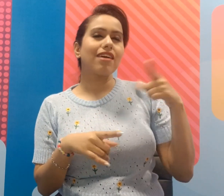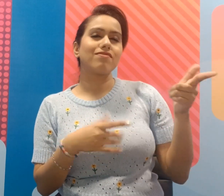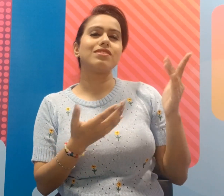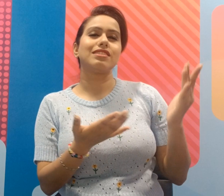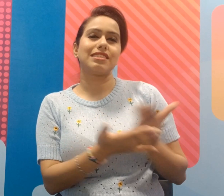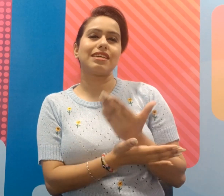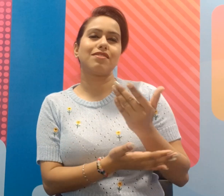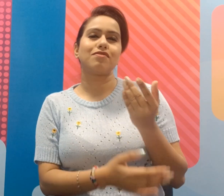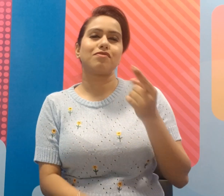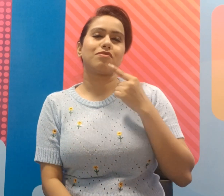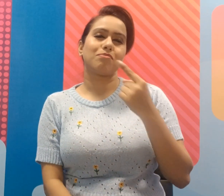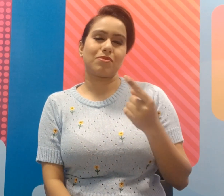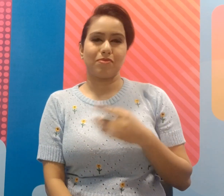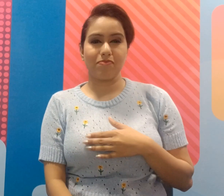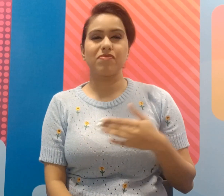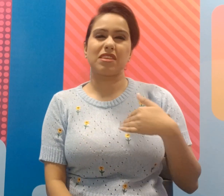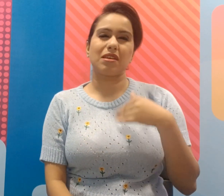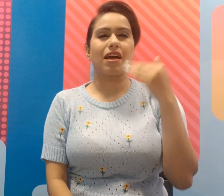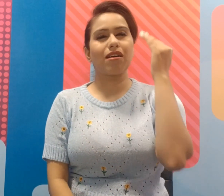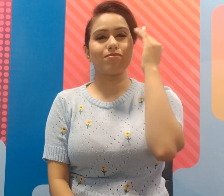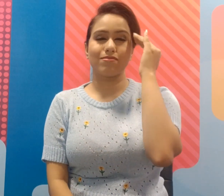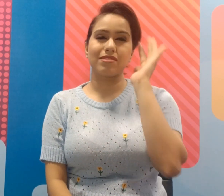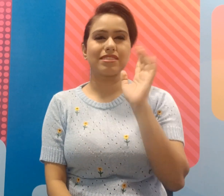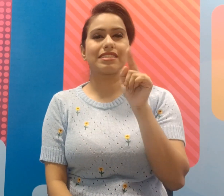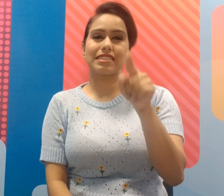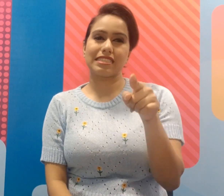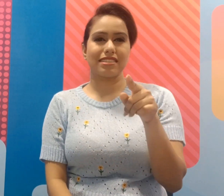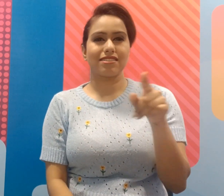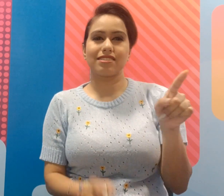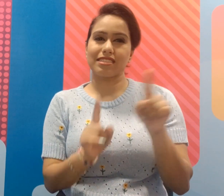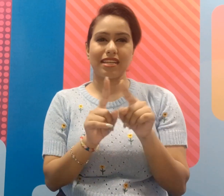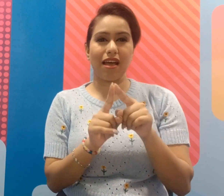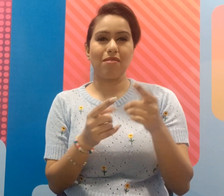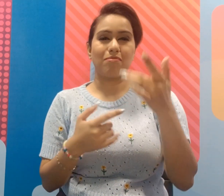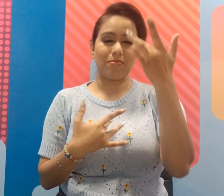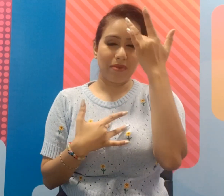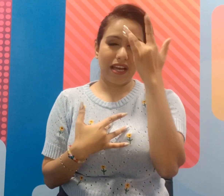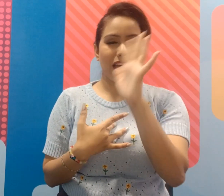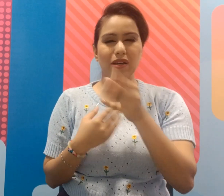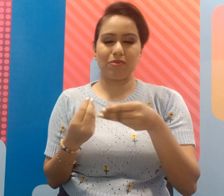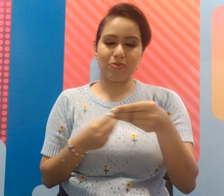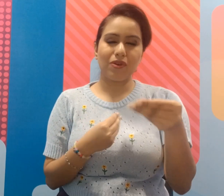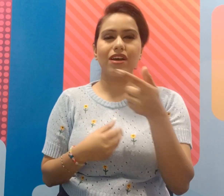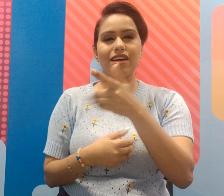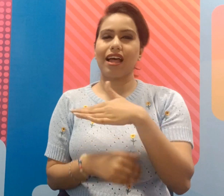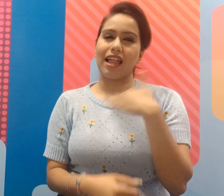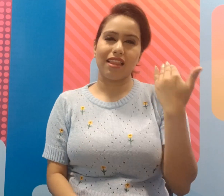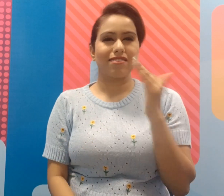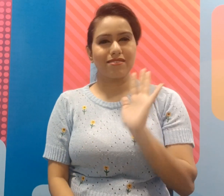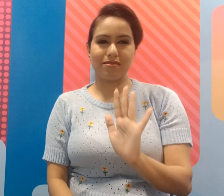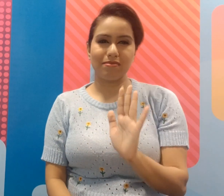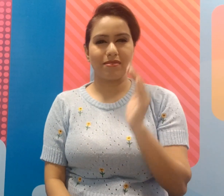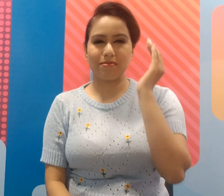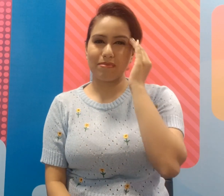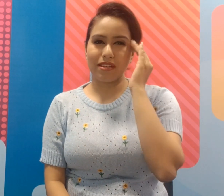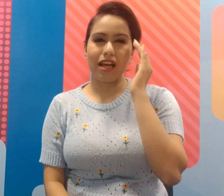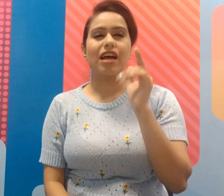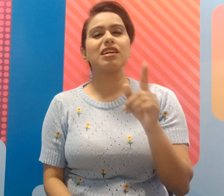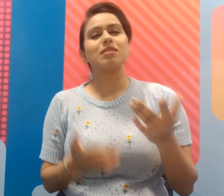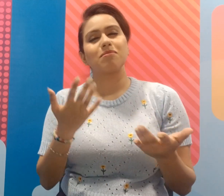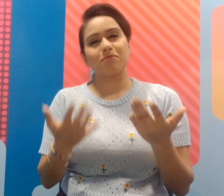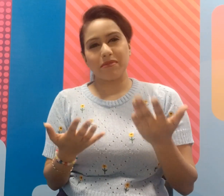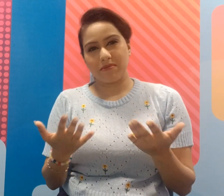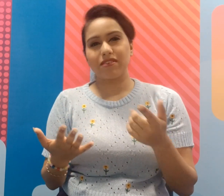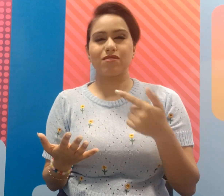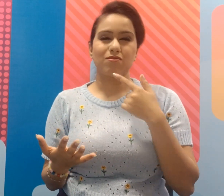मुझे मालूम था कि तुम बीमारी से ग्रस्त हो, कुछ दिनों में वैसे भी तुम ये दुनिया छोड़कर जाने वाली थी। ऐसे में मुझे ये कठोर निर्णय